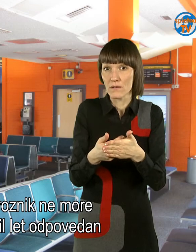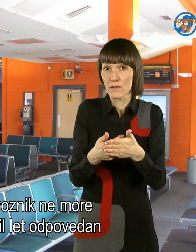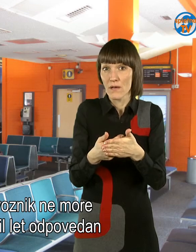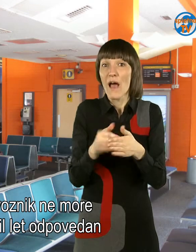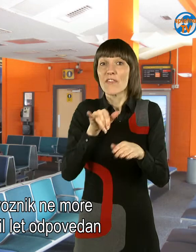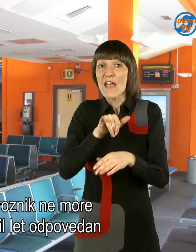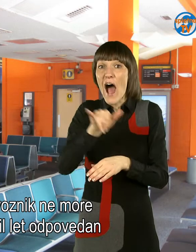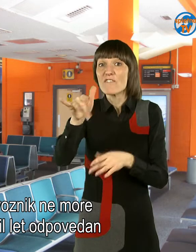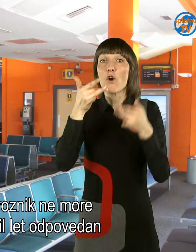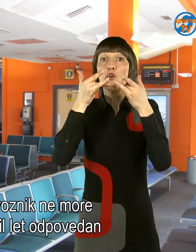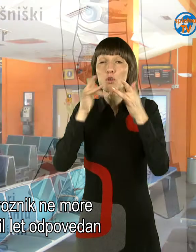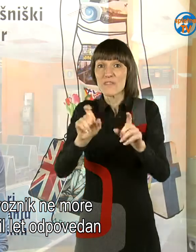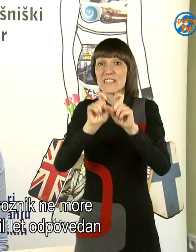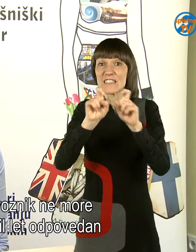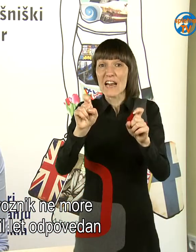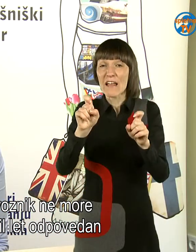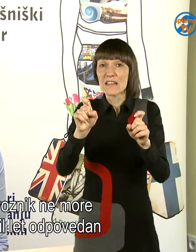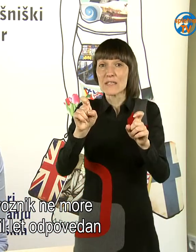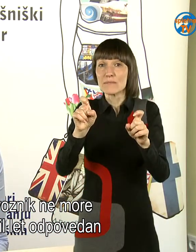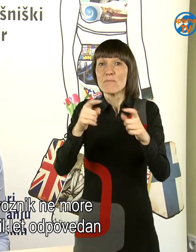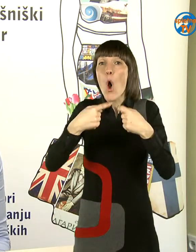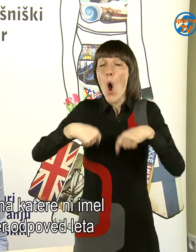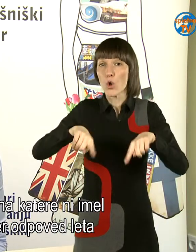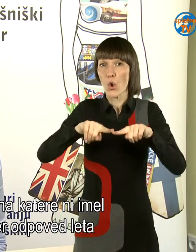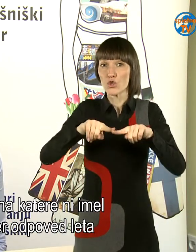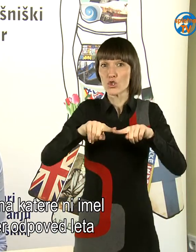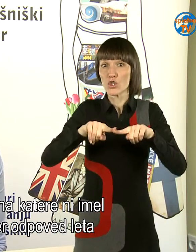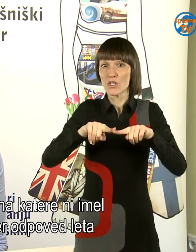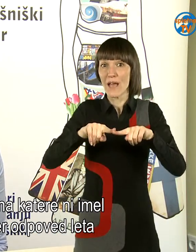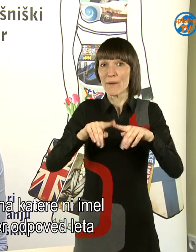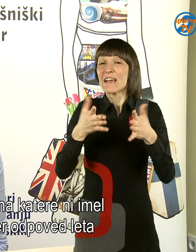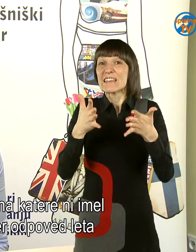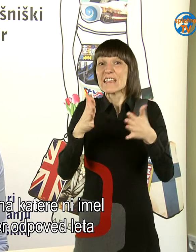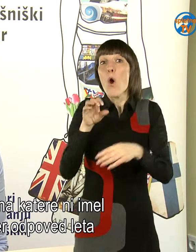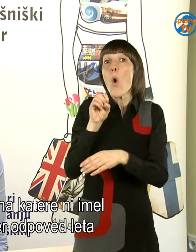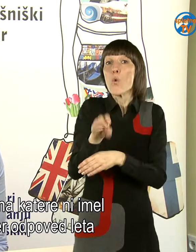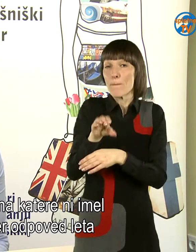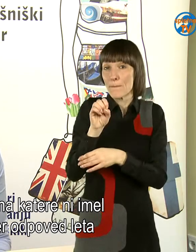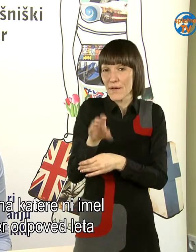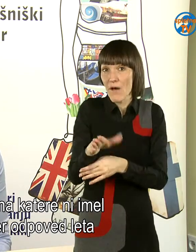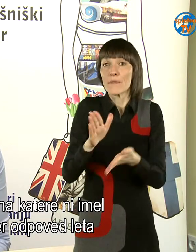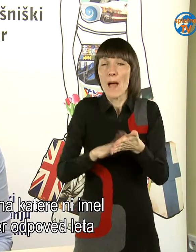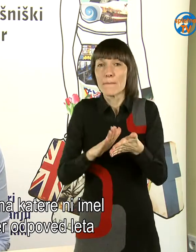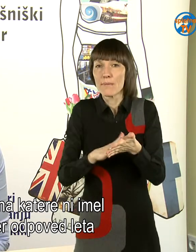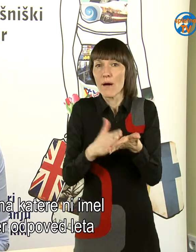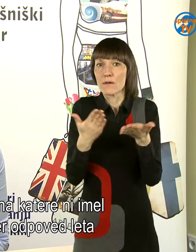dokazati, da je bil let odpovedan zaradi okoliščin, na katere ni imel vpliva, na primer v